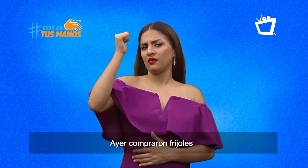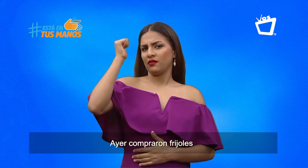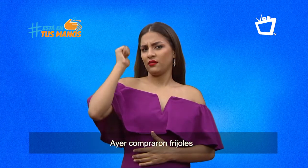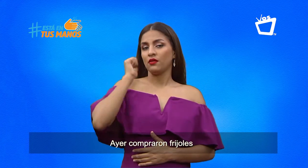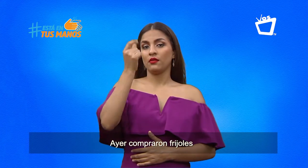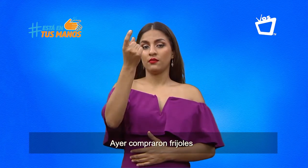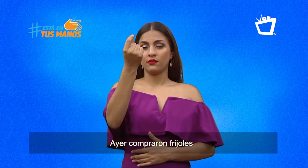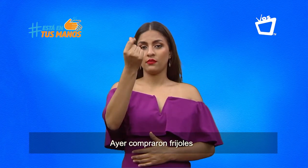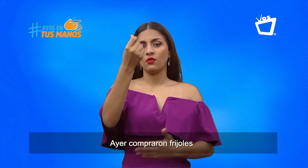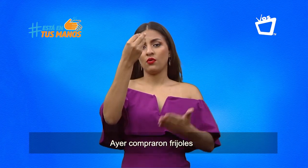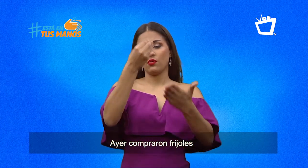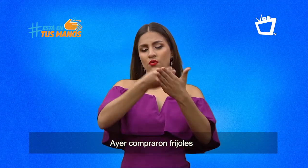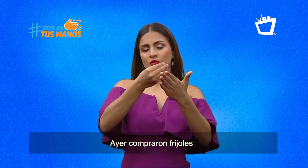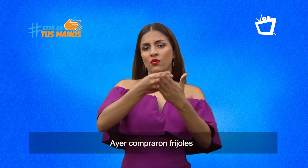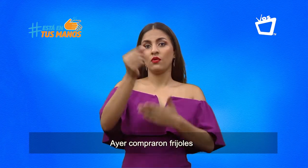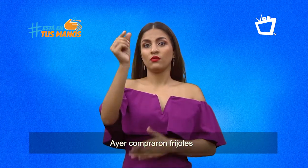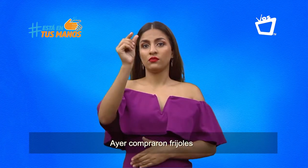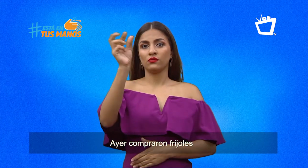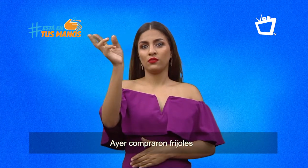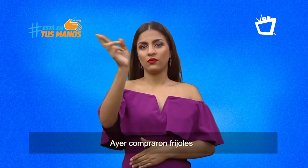ayer compraron frijoles